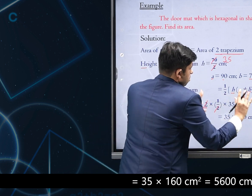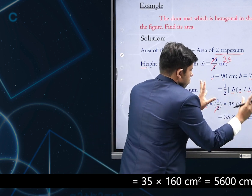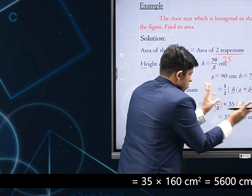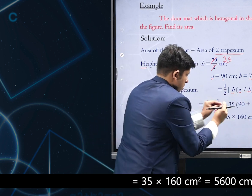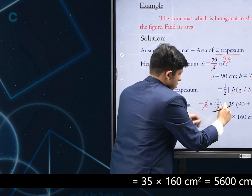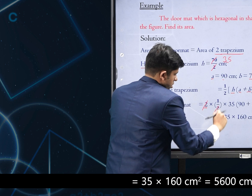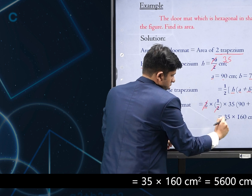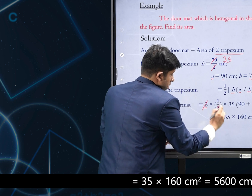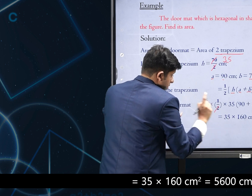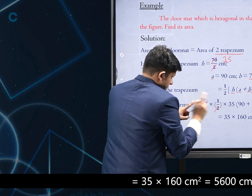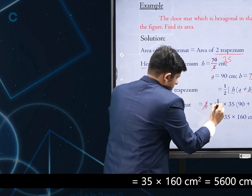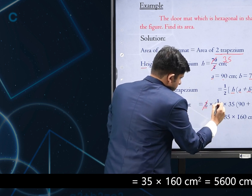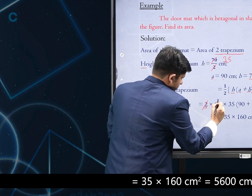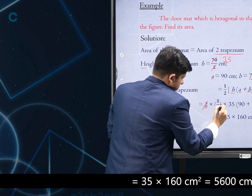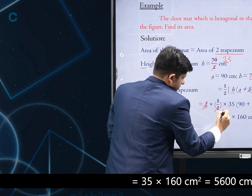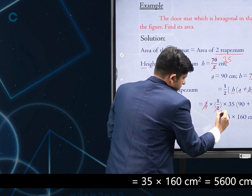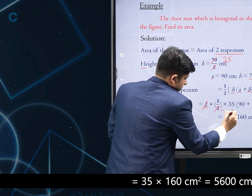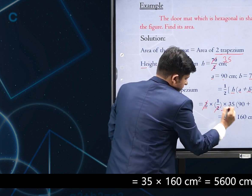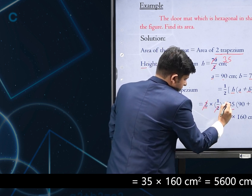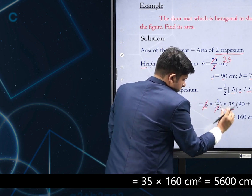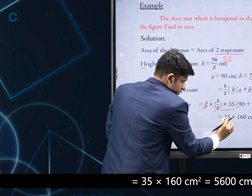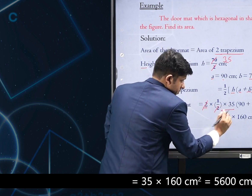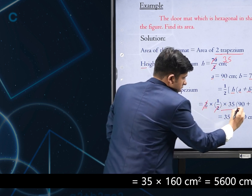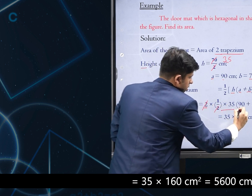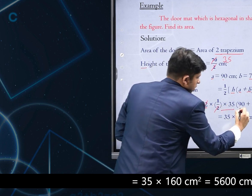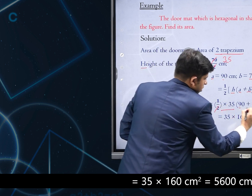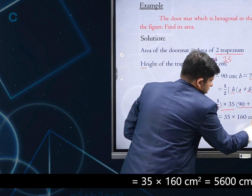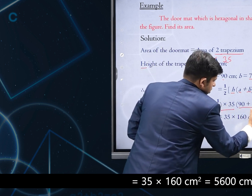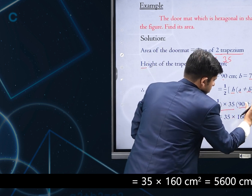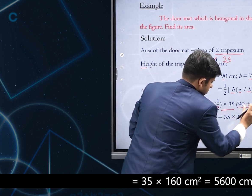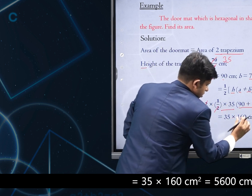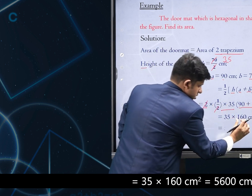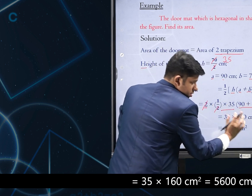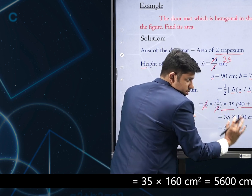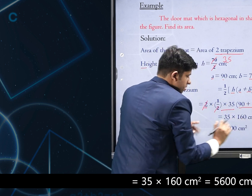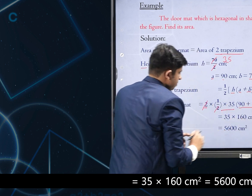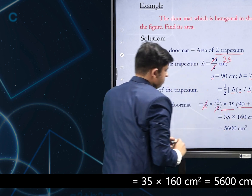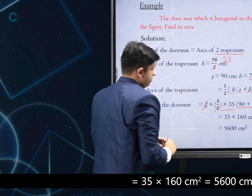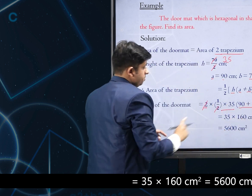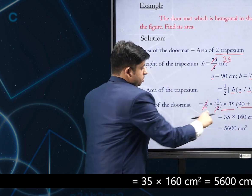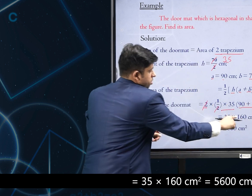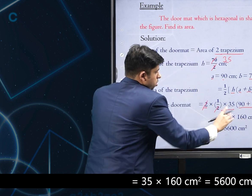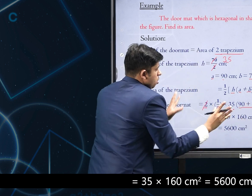= 35 × 160 సెంటీమీటర్ స్క్వేర్ = 5600 సెంటీమీటర్